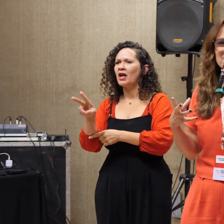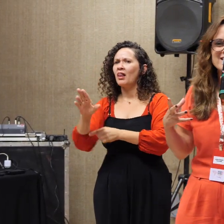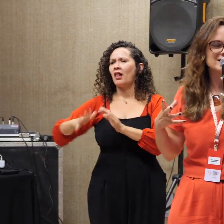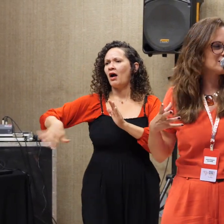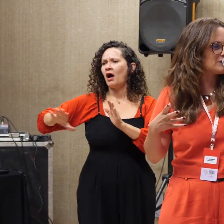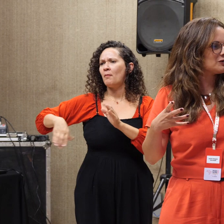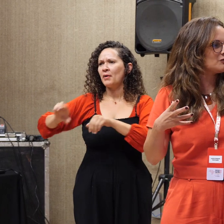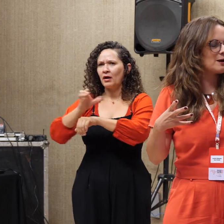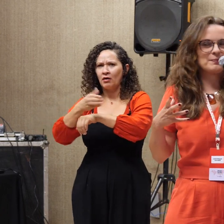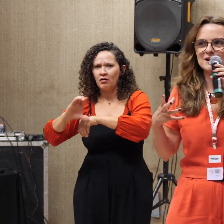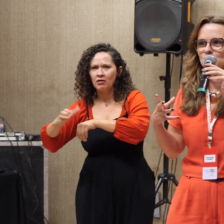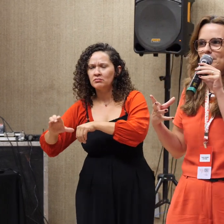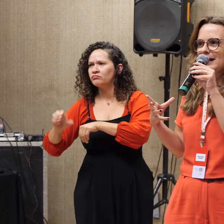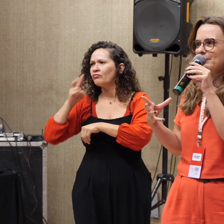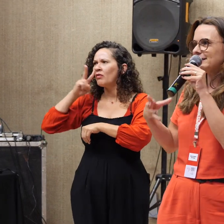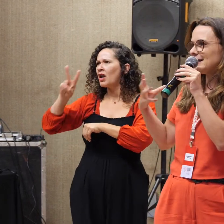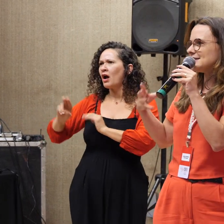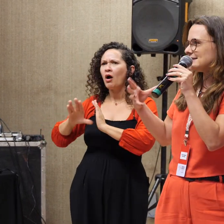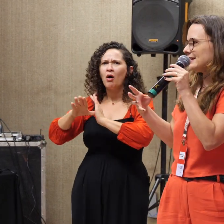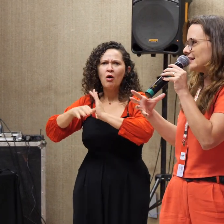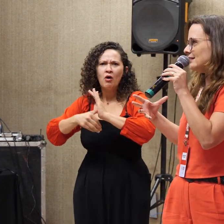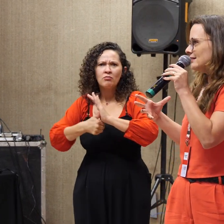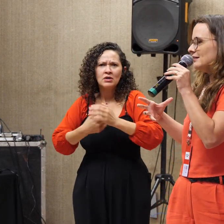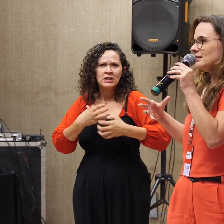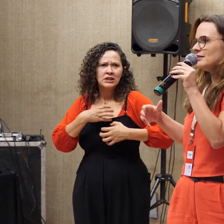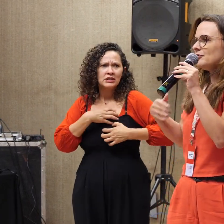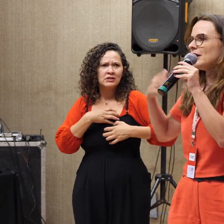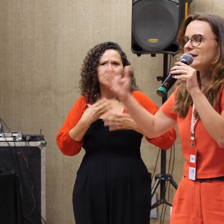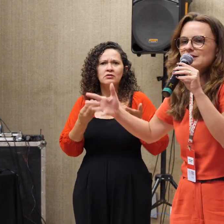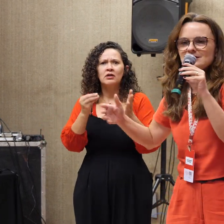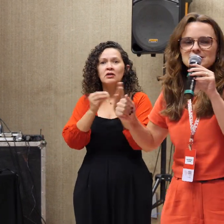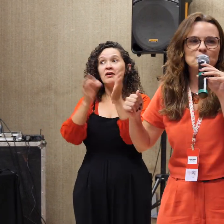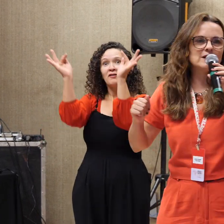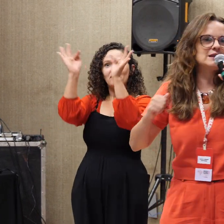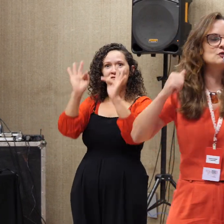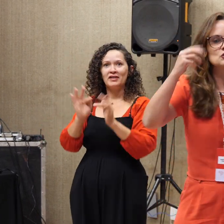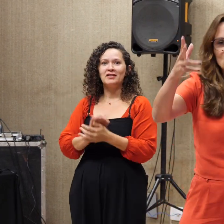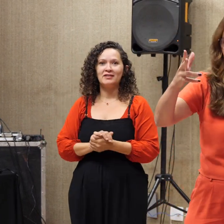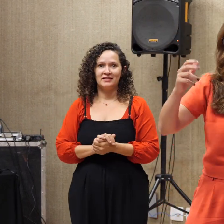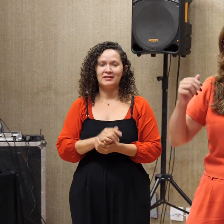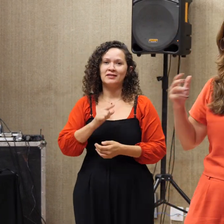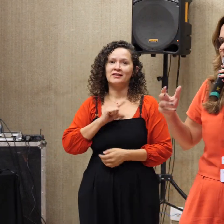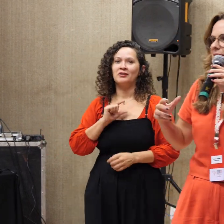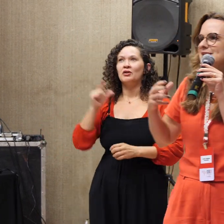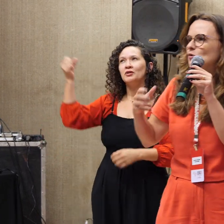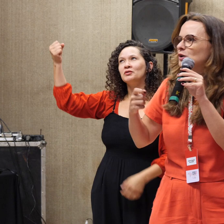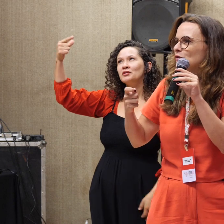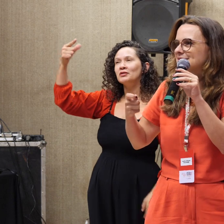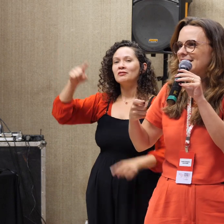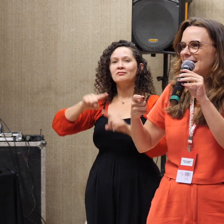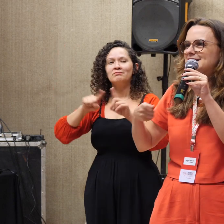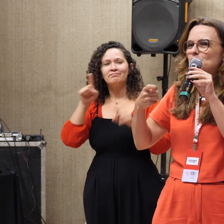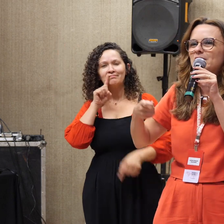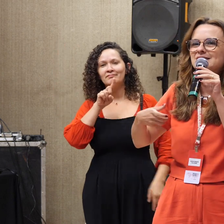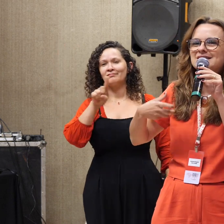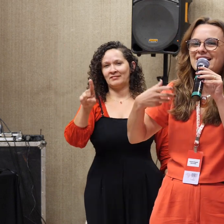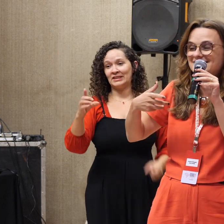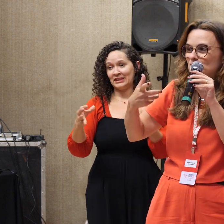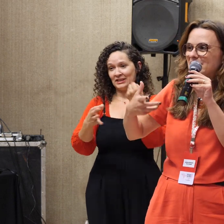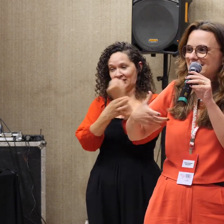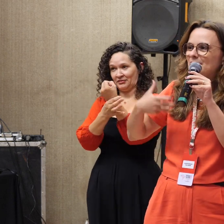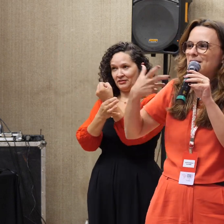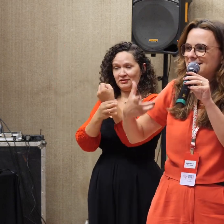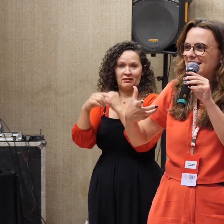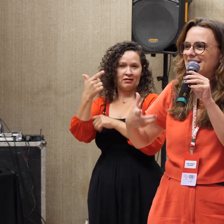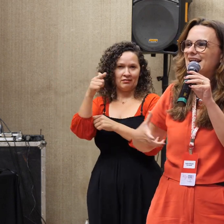de Copacabana. As pessoas vão para a praia de Copacabana, elas se sentem felizes, porque tem sol, enfim. Mas quando você, a segurança,